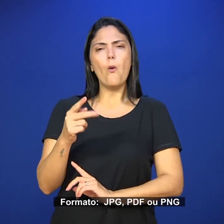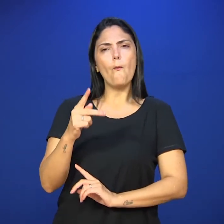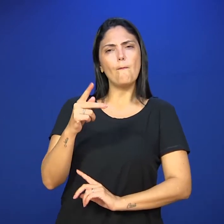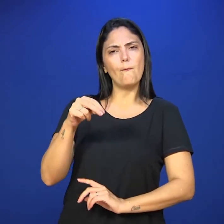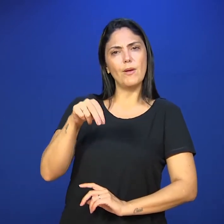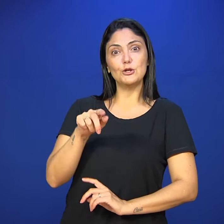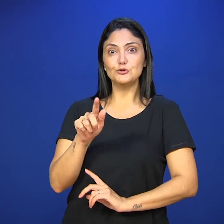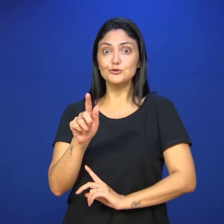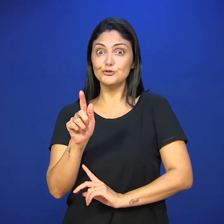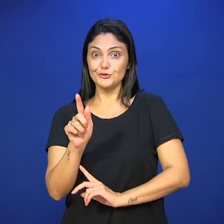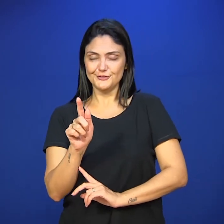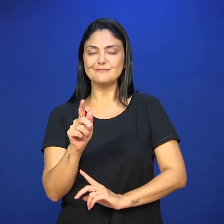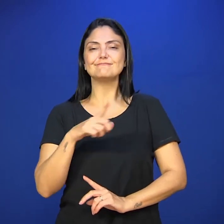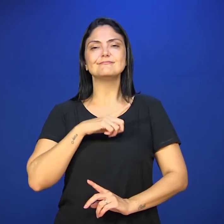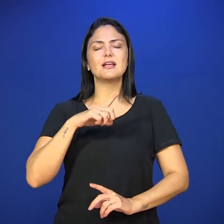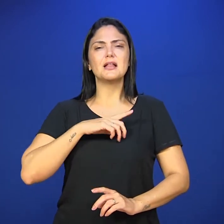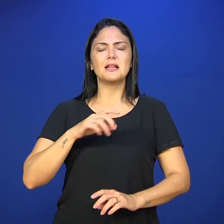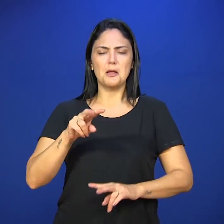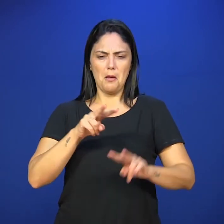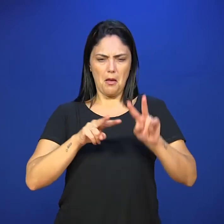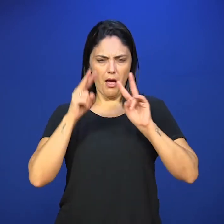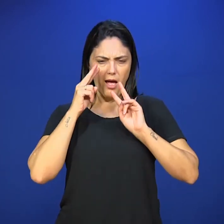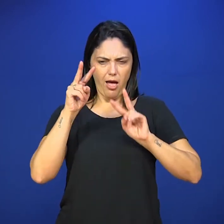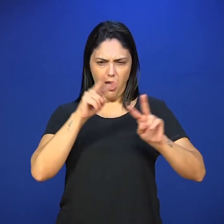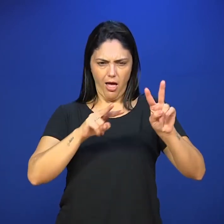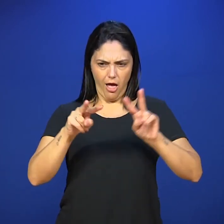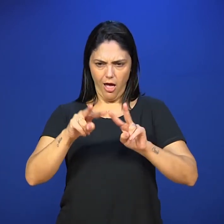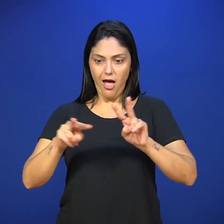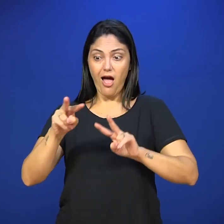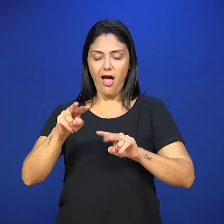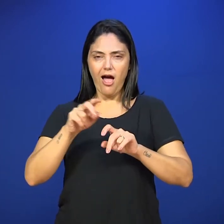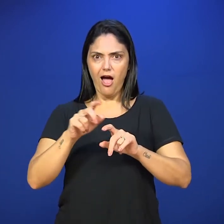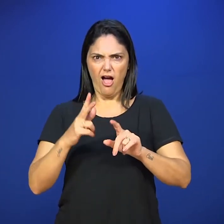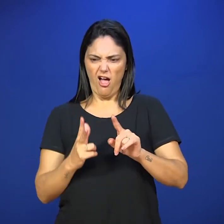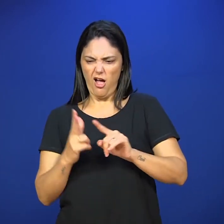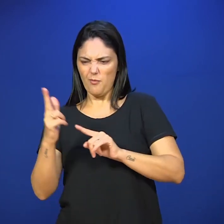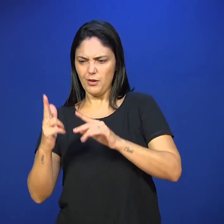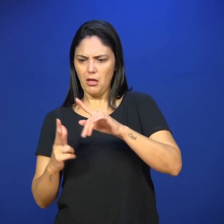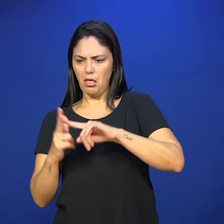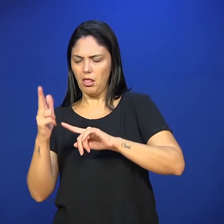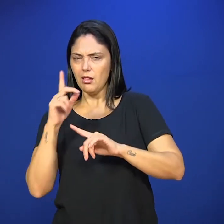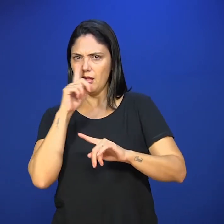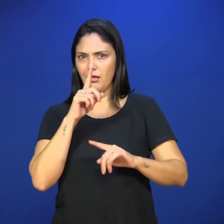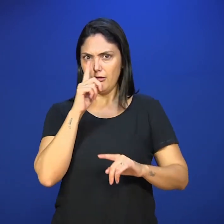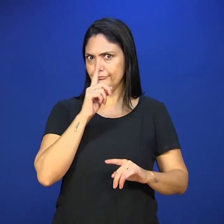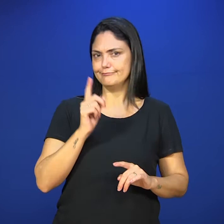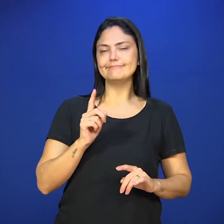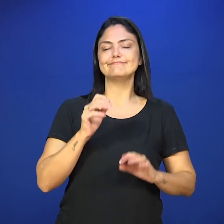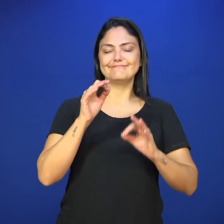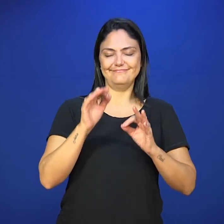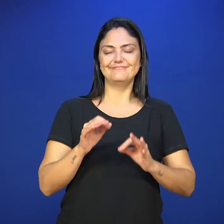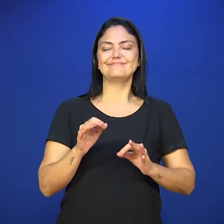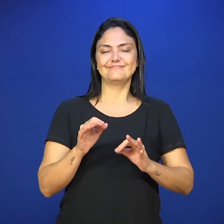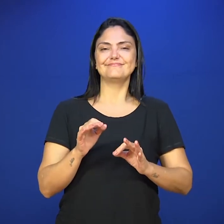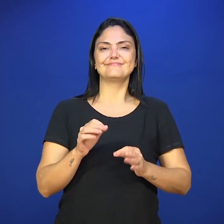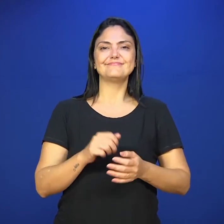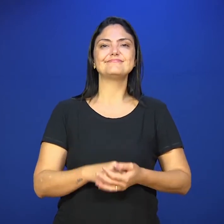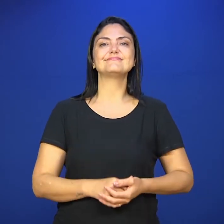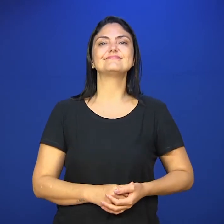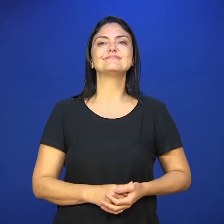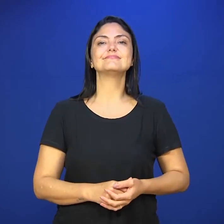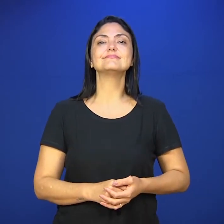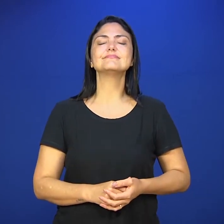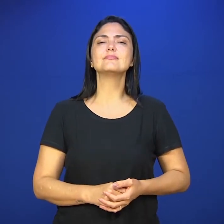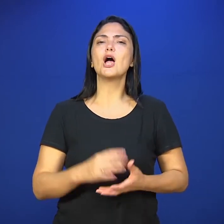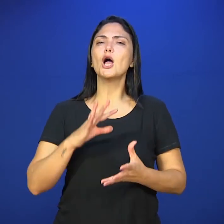PNG, devendo possuir todas as informações legíveis, sem cortes e rasuras nas imagens. 6.